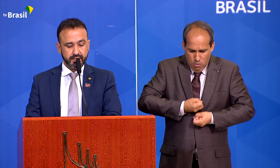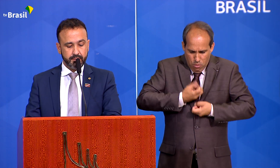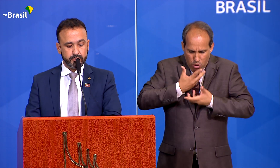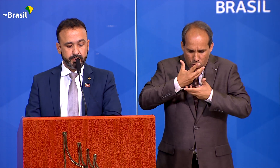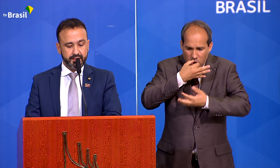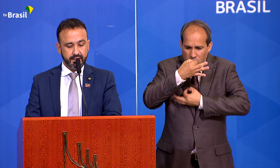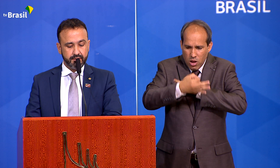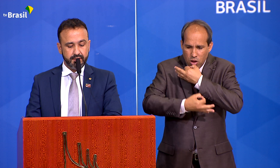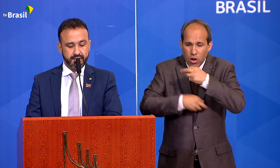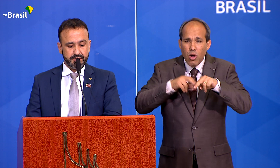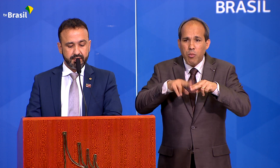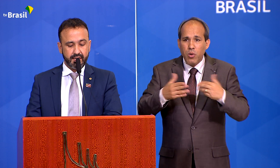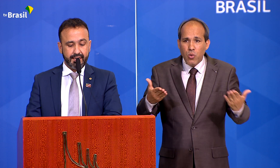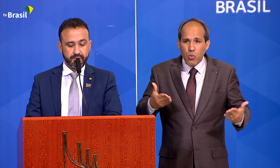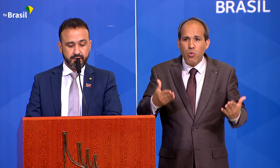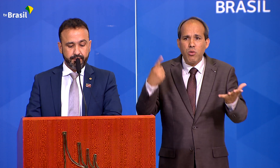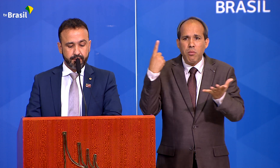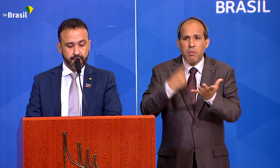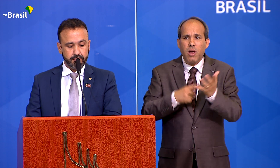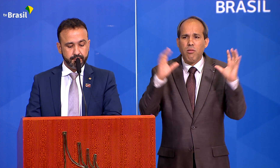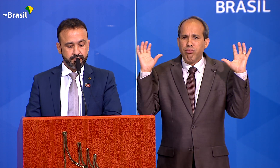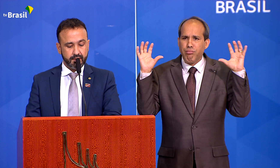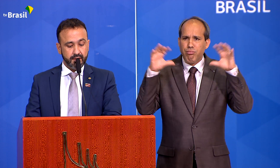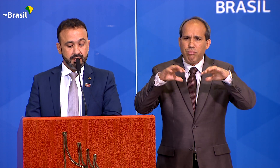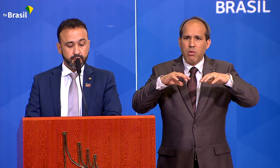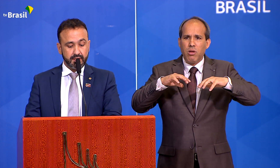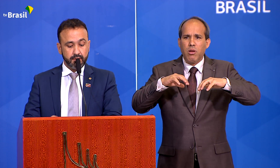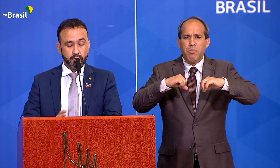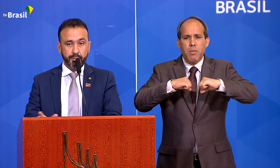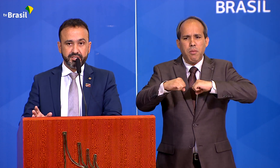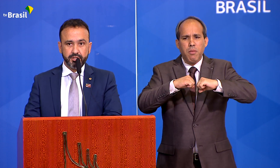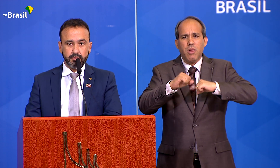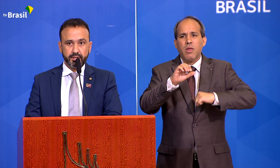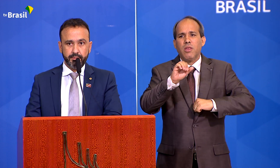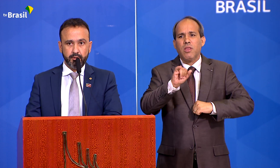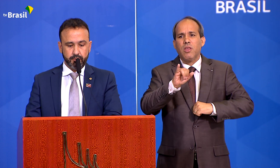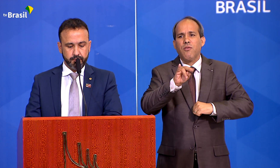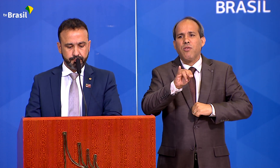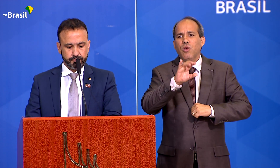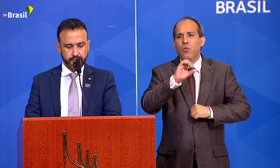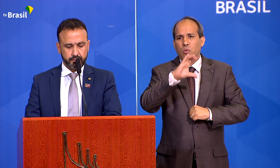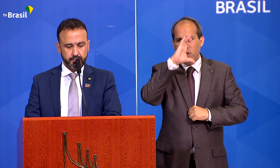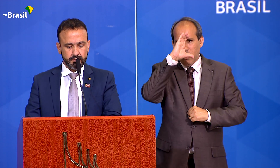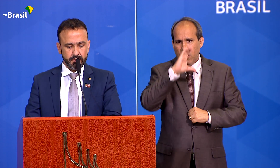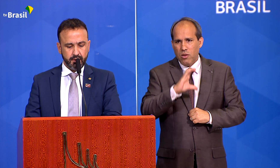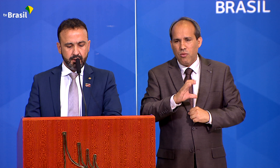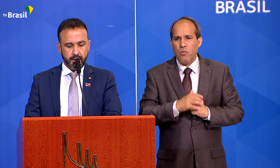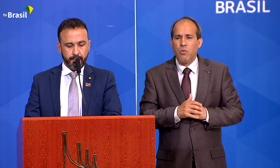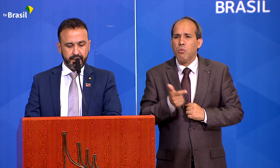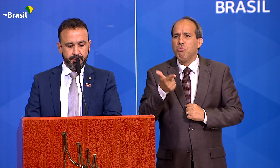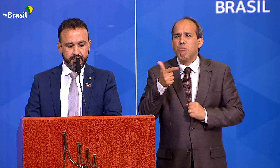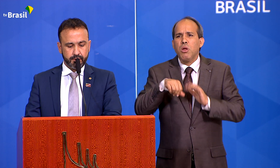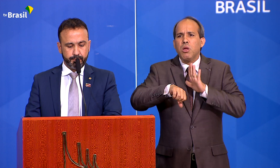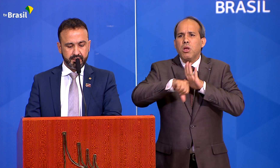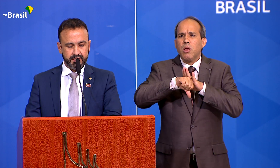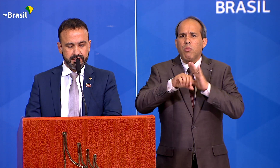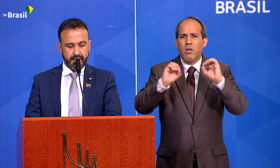o que estamos pleiteando neste ato Cívico não tendo cometido crime algum